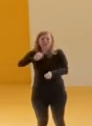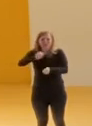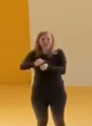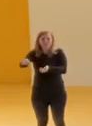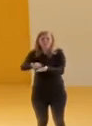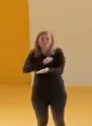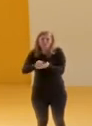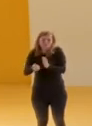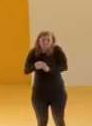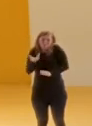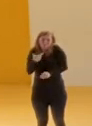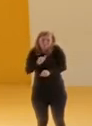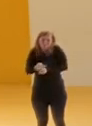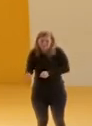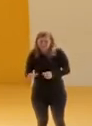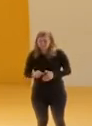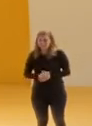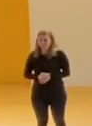aż tak droga